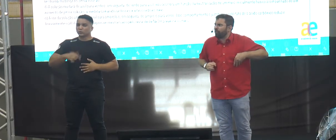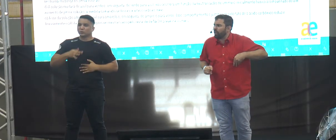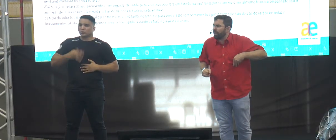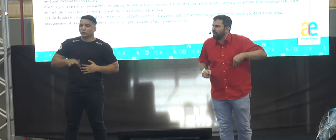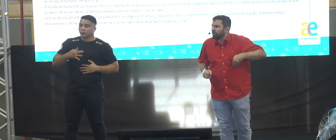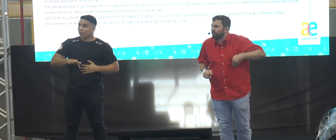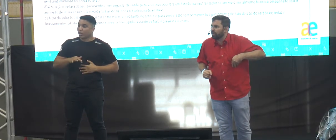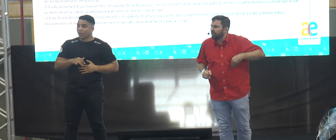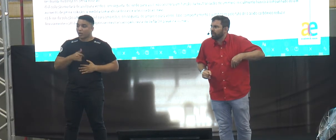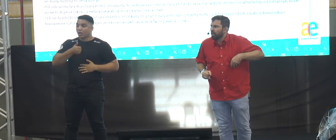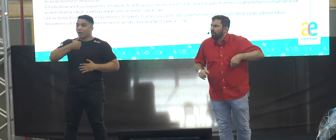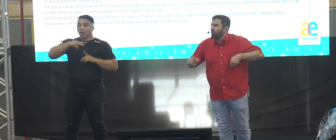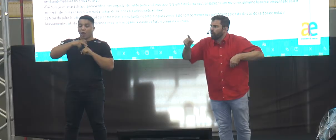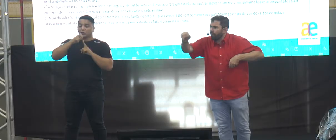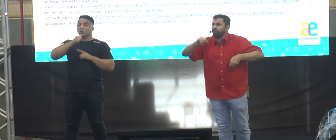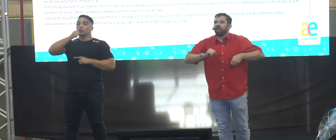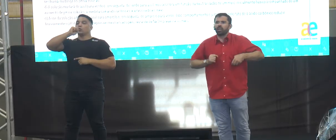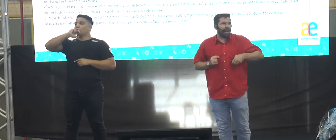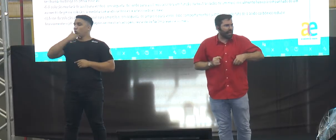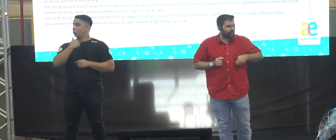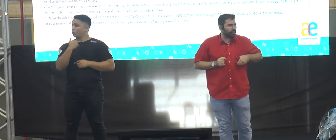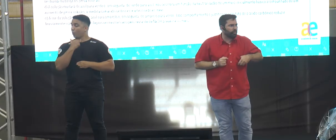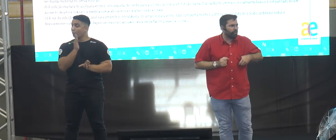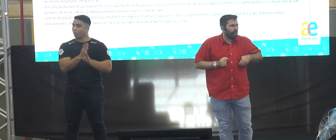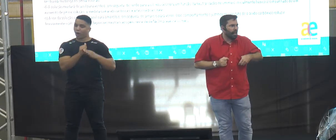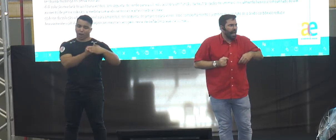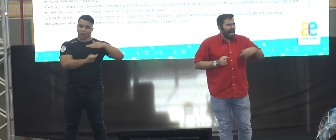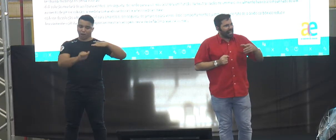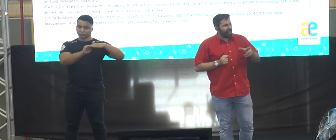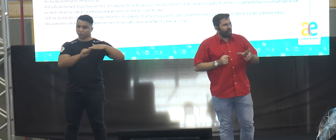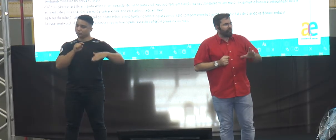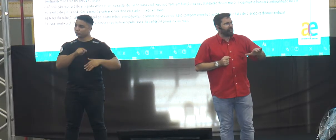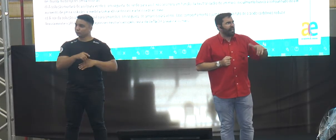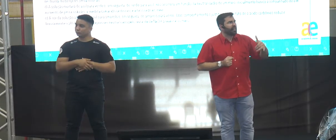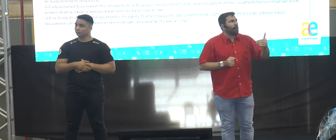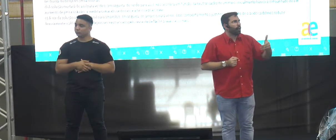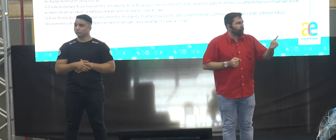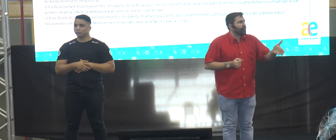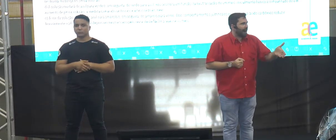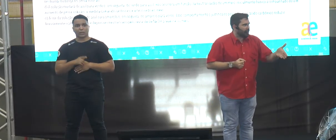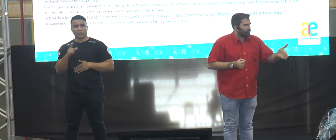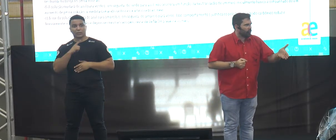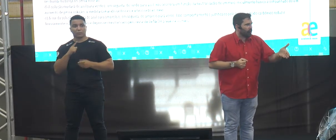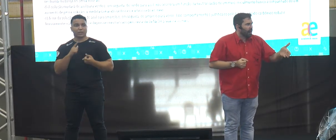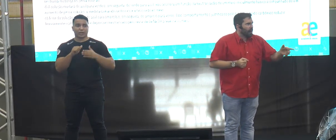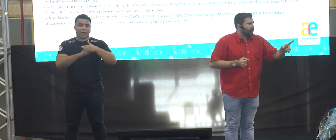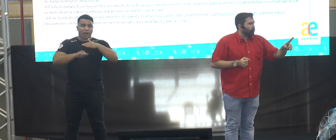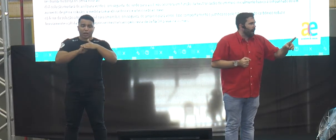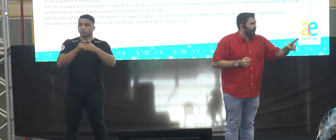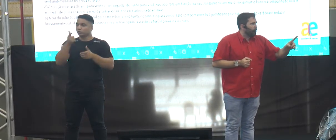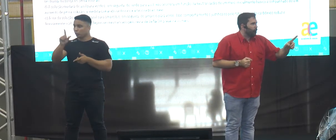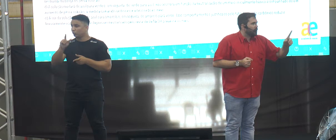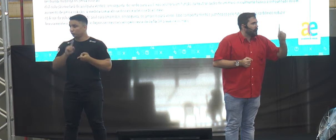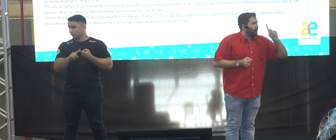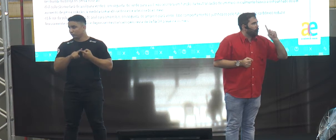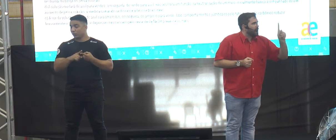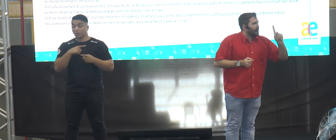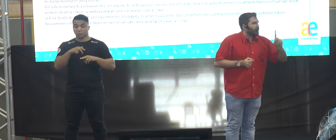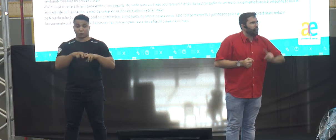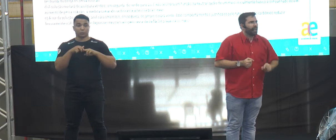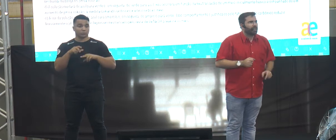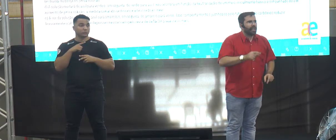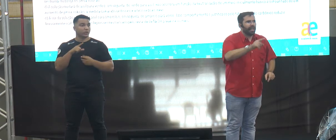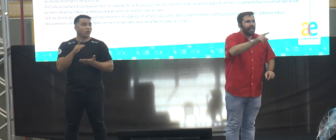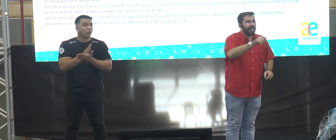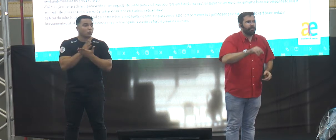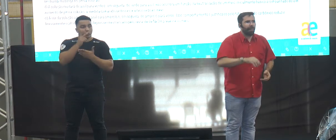tome refrigerante, porque o refrigerante é ácido. Aliás, o refrigerante tem outros ácidos. Tanto é que pode ser que alguém